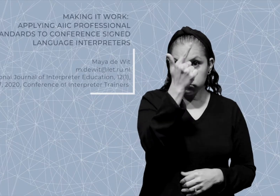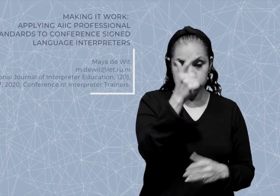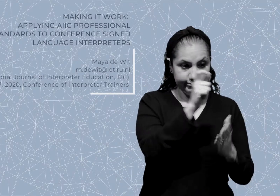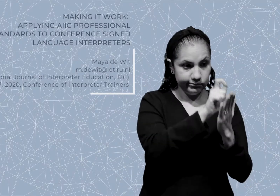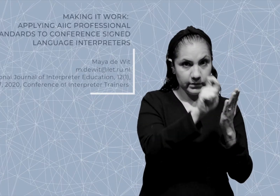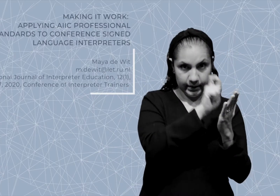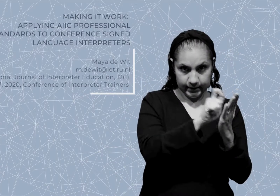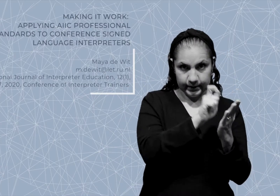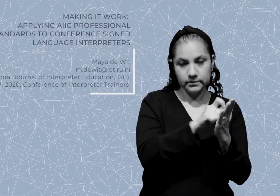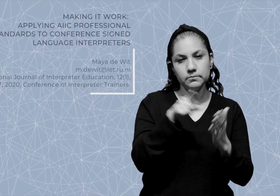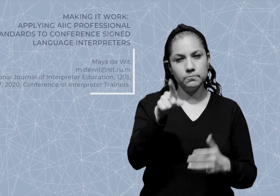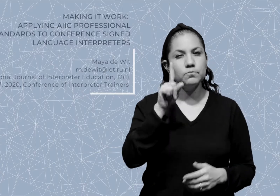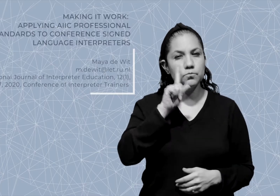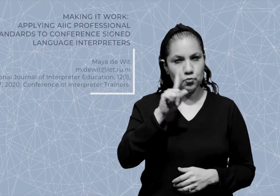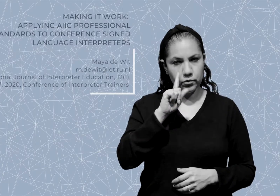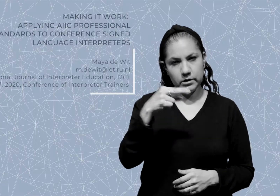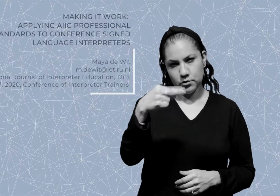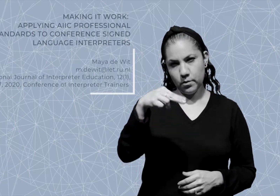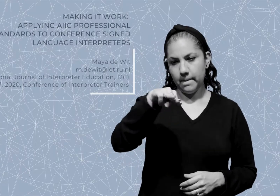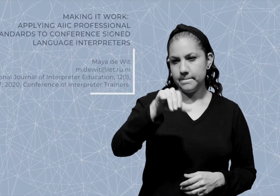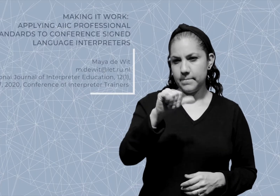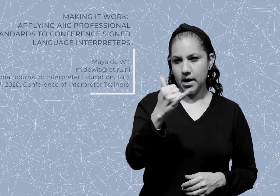Autor, Maya de Witt.